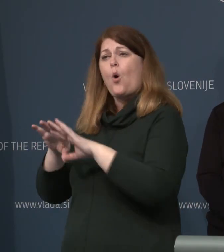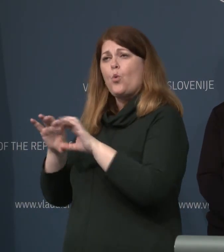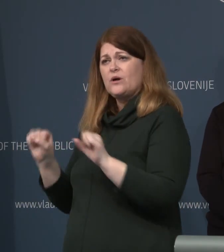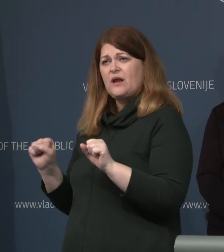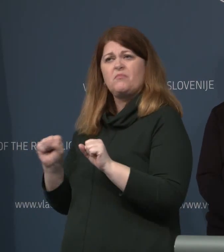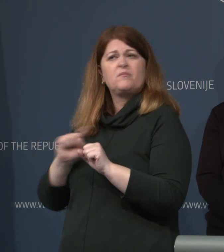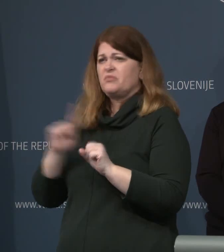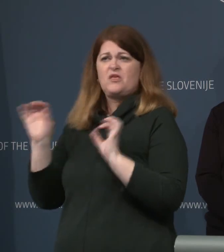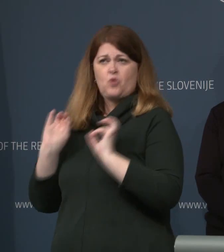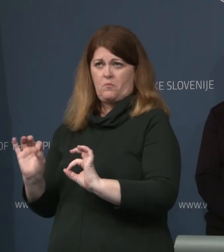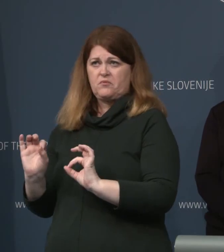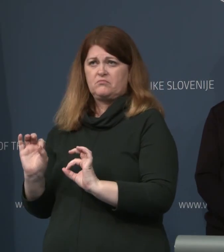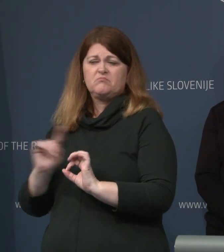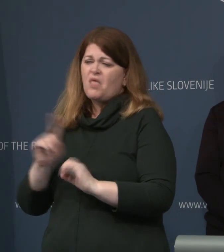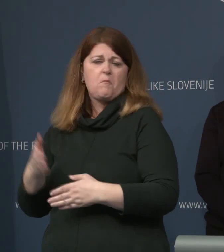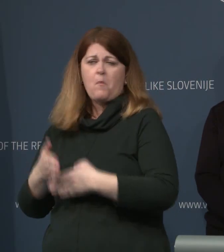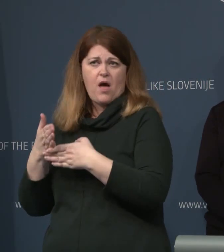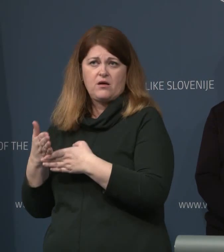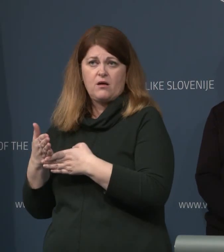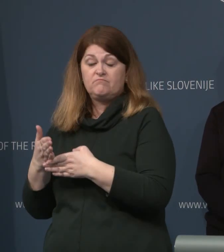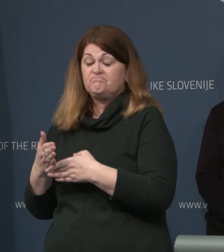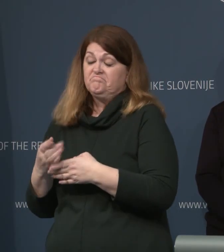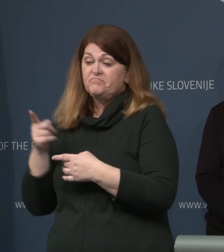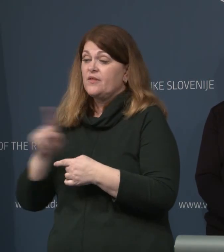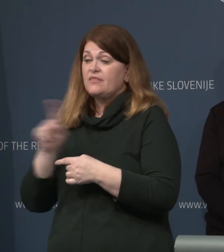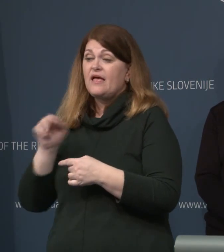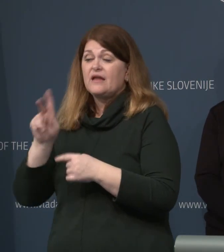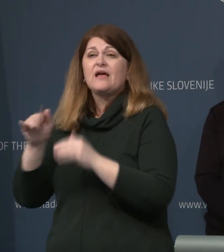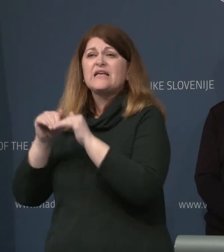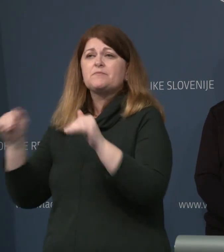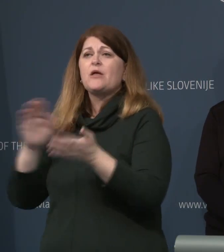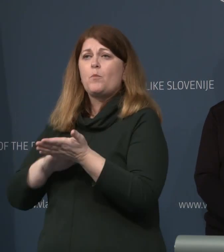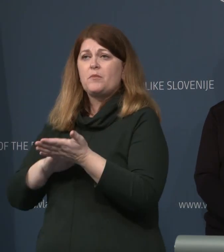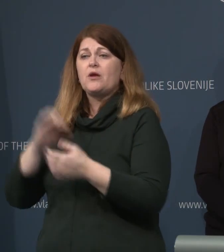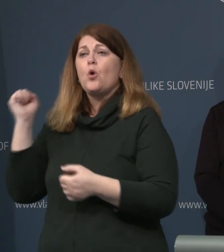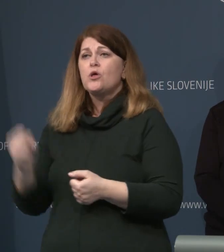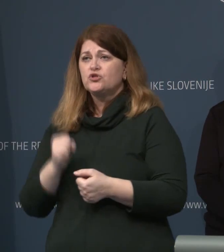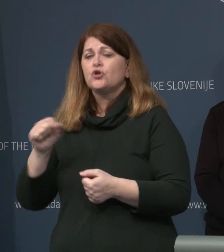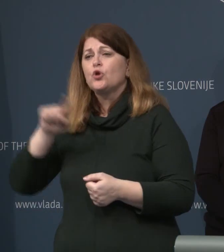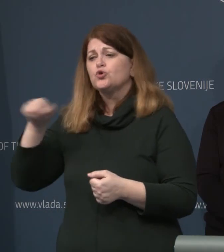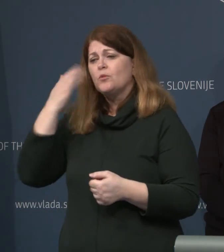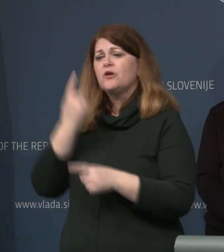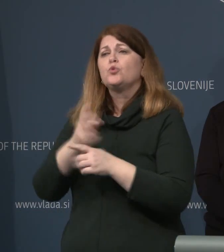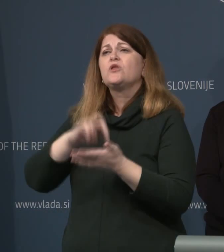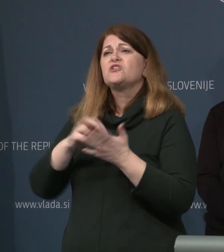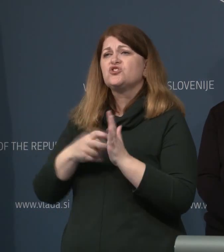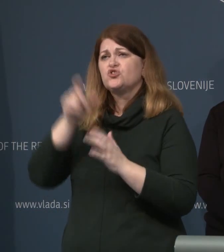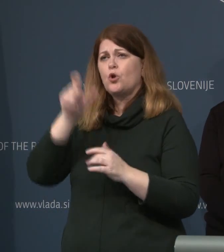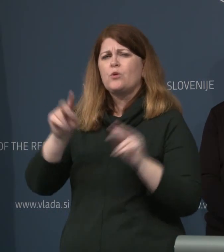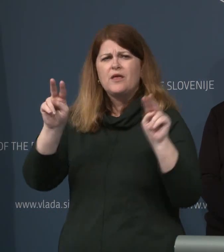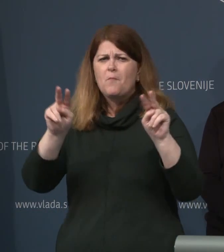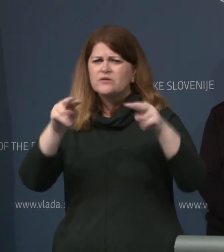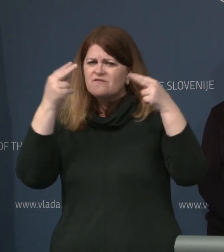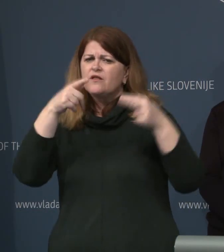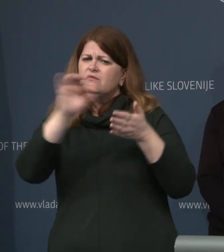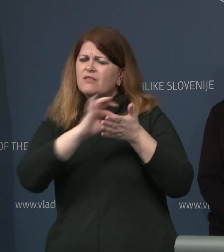ukrep neučinkovit, ker ne vodi k zamejevanju primerov. Zaradi tega so bili tudi strokovnjaki pozvani,